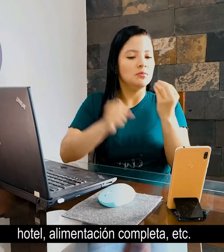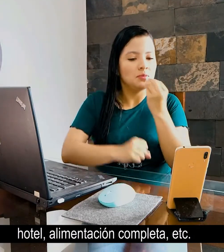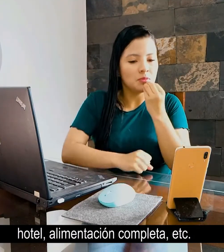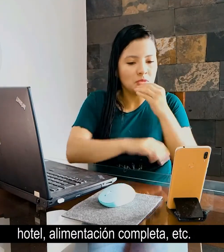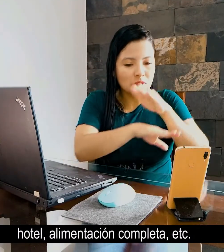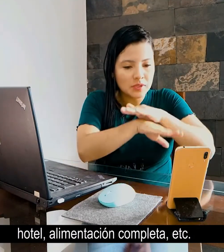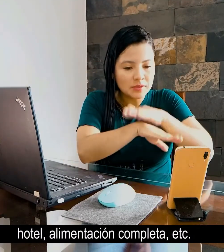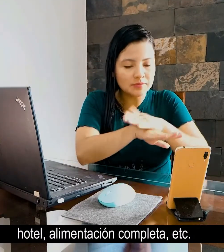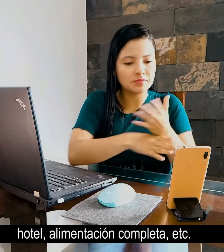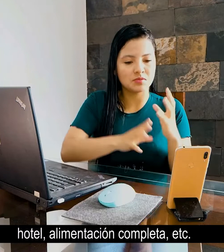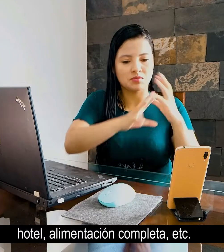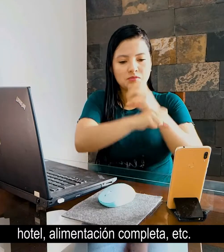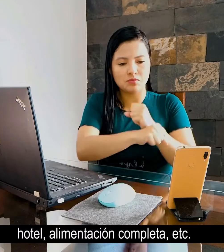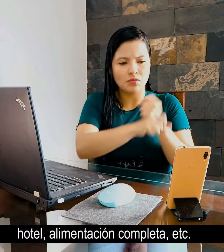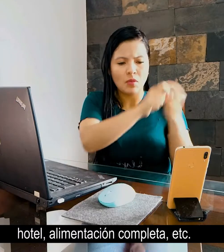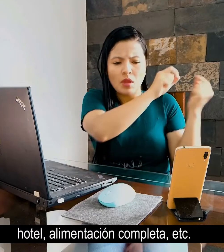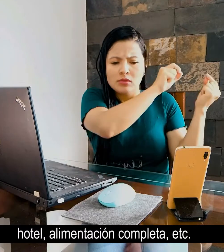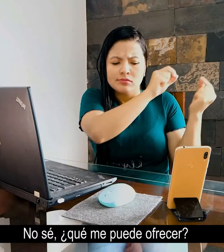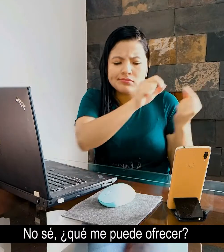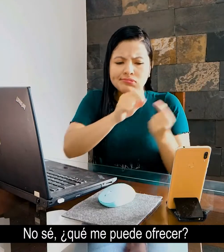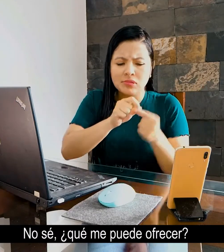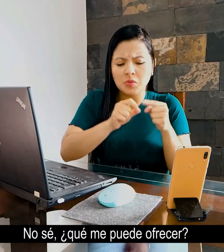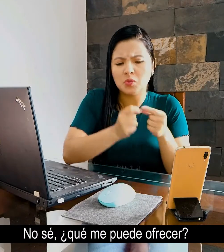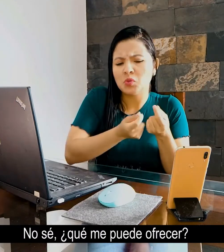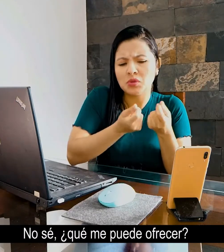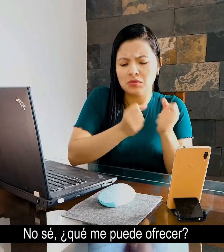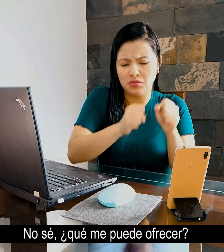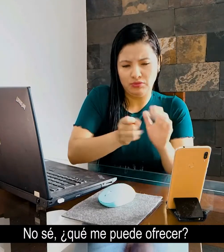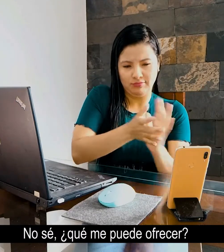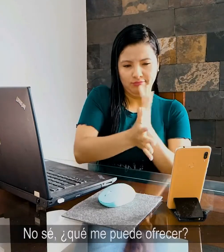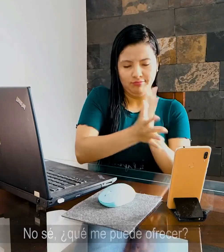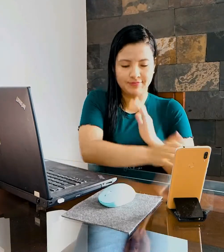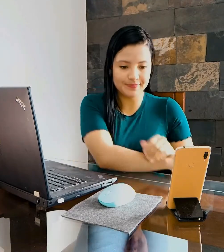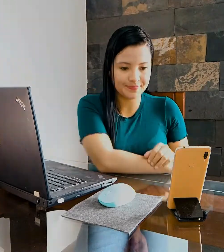alimentación completa, etc. No sé qué me puede ofrecer.